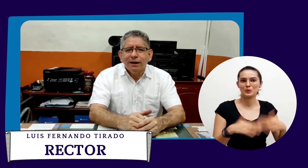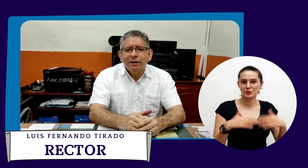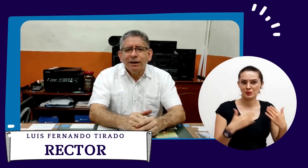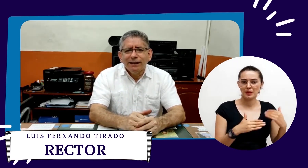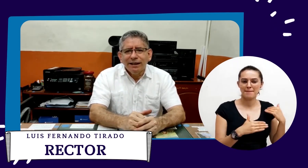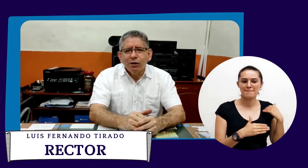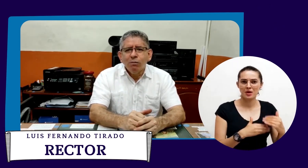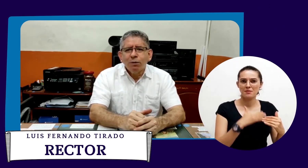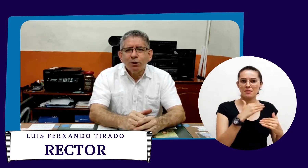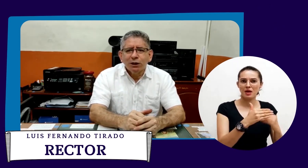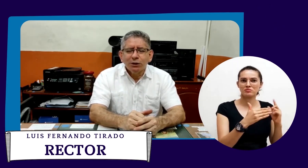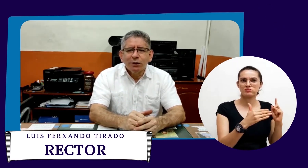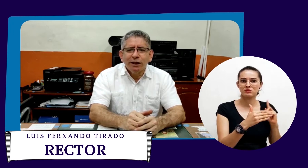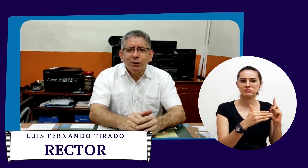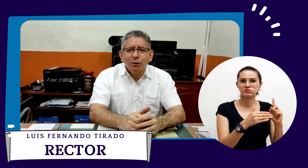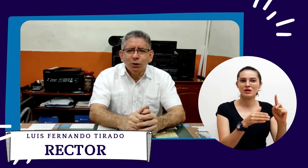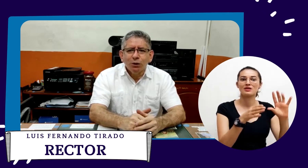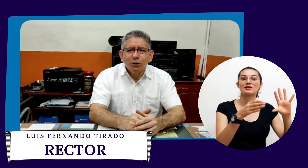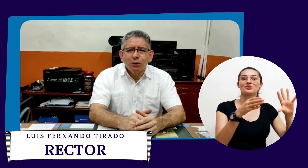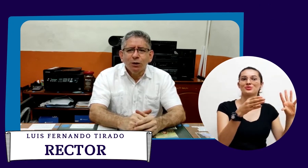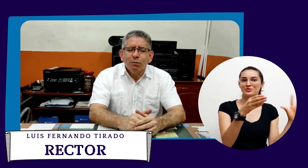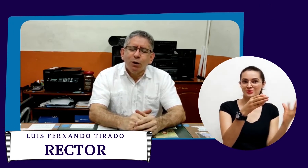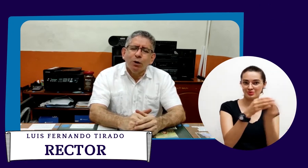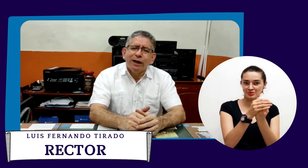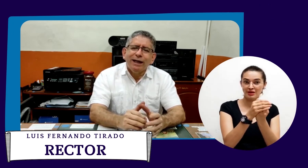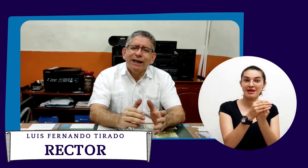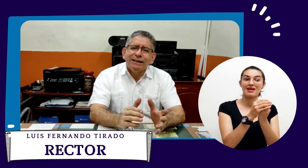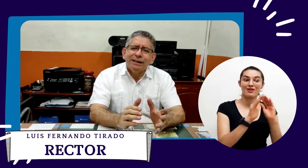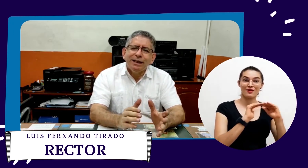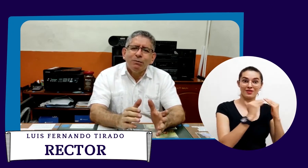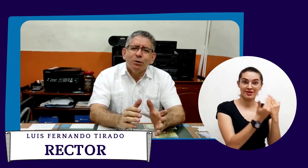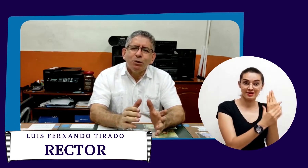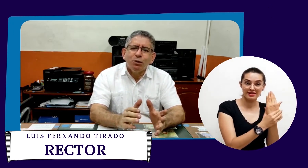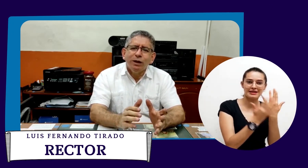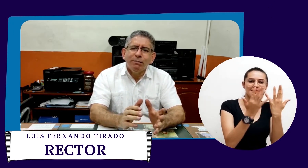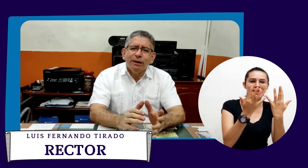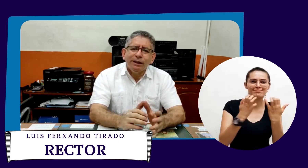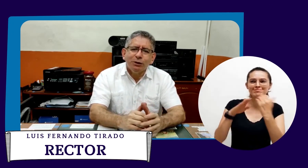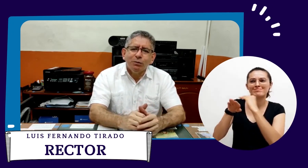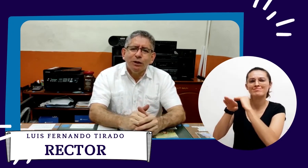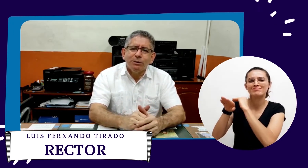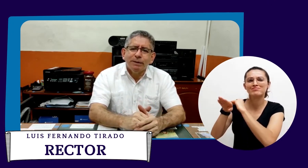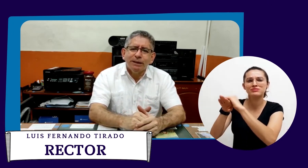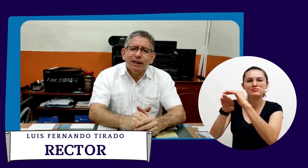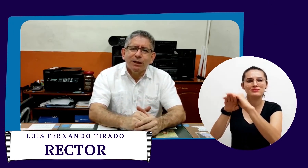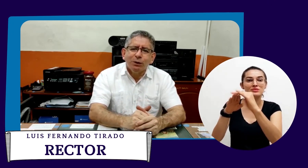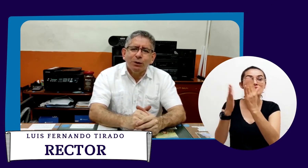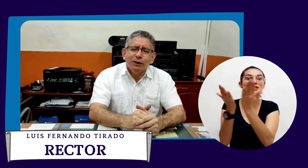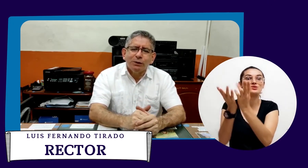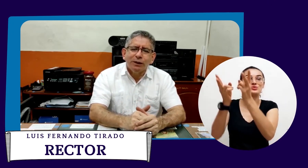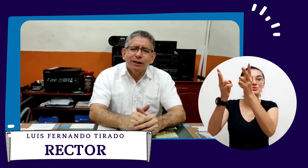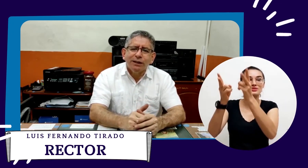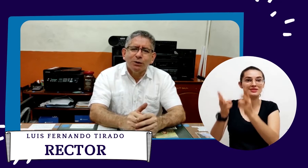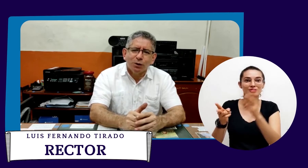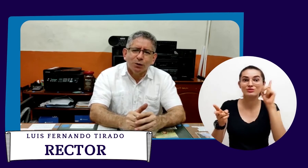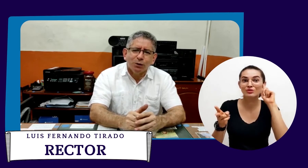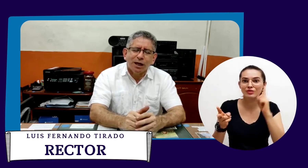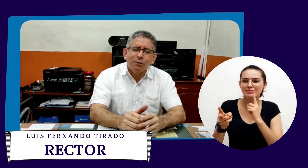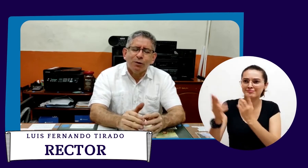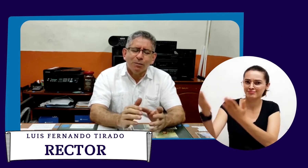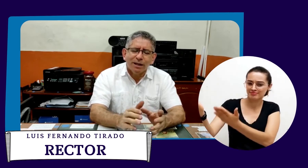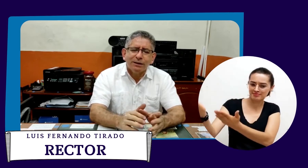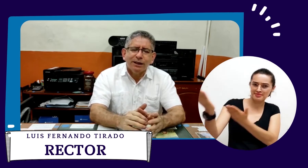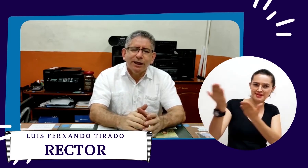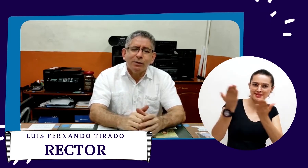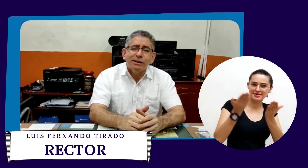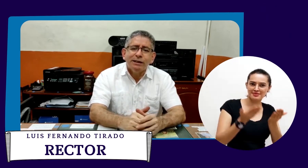Echavarría tiene un proceso de inclusión, por lo que extendemos una invitación muy especial a todos los estudiantes sordos